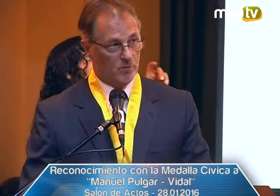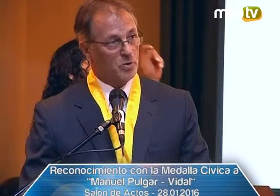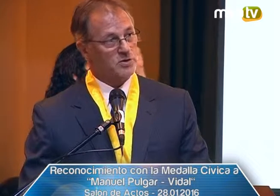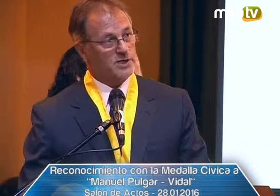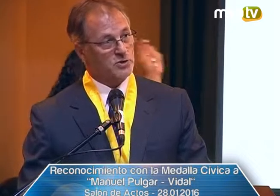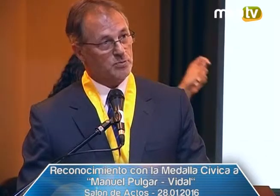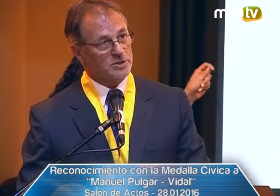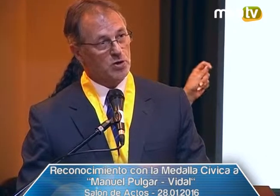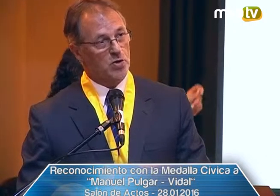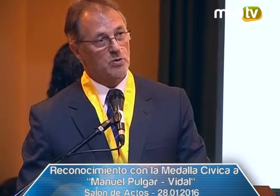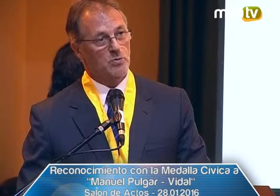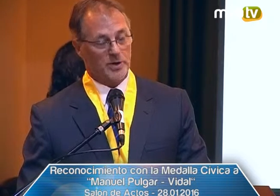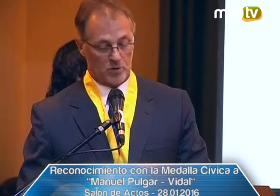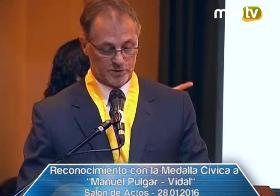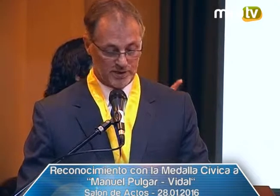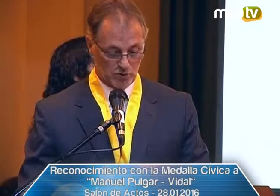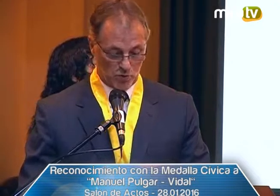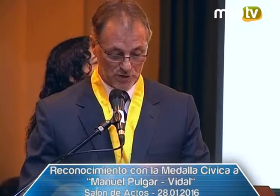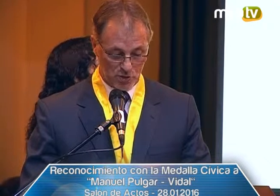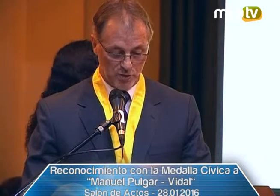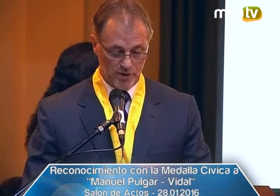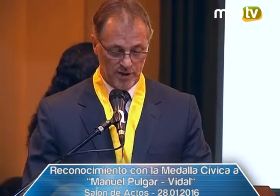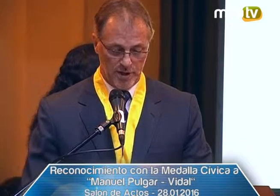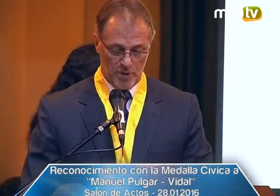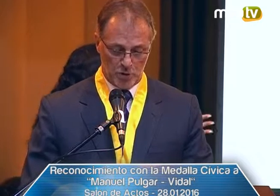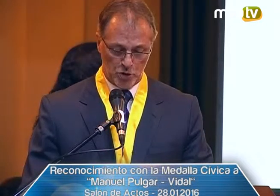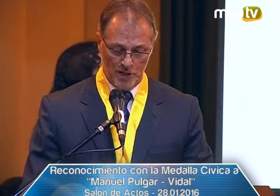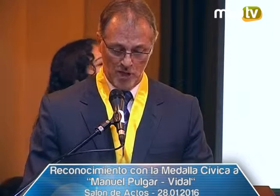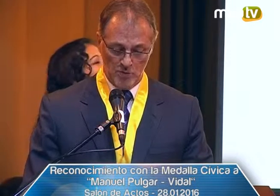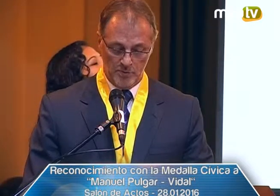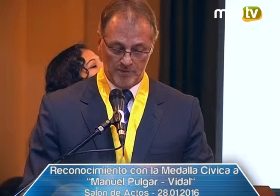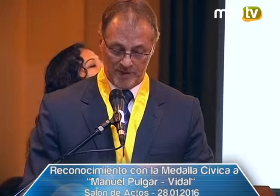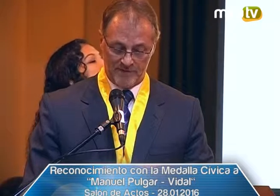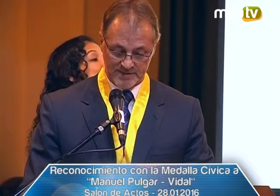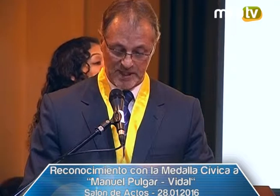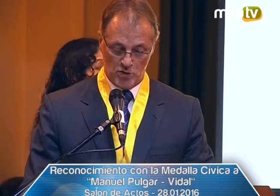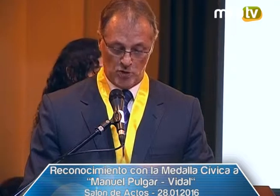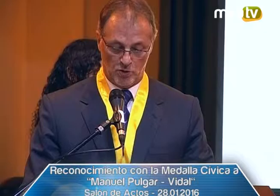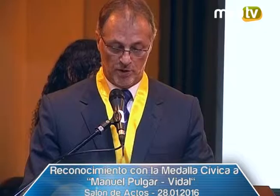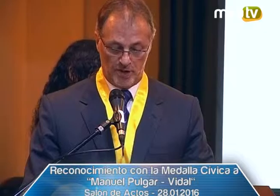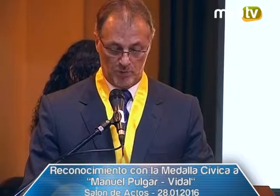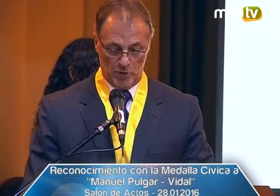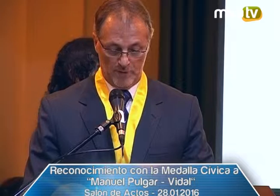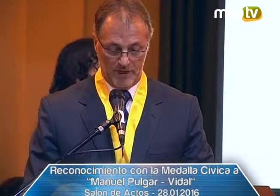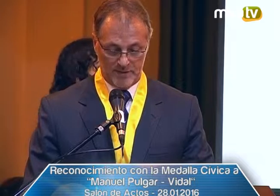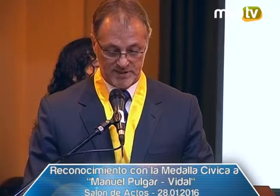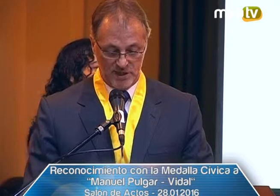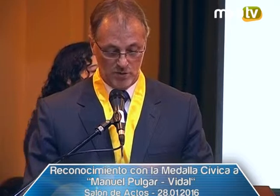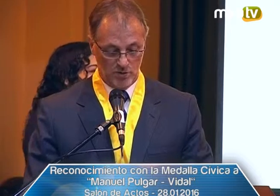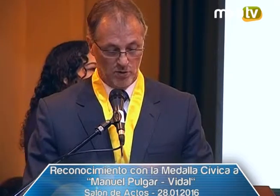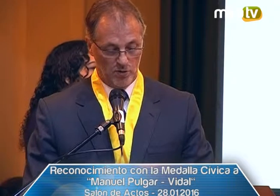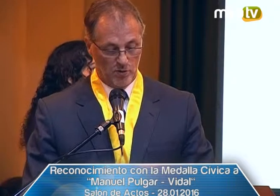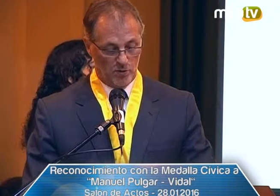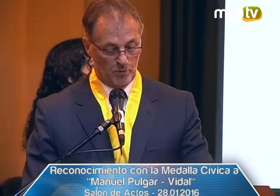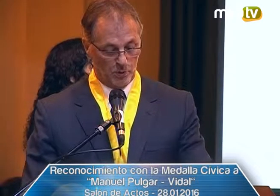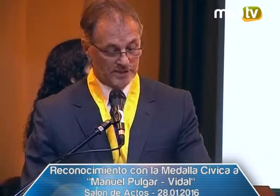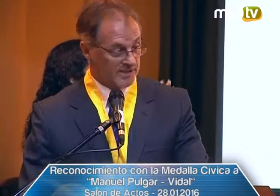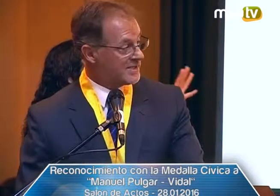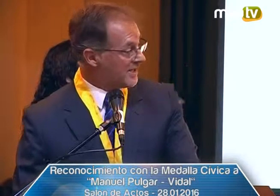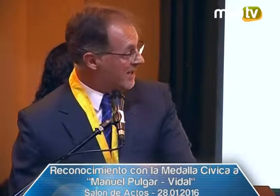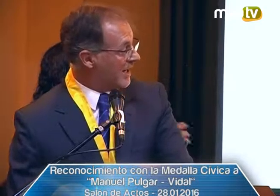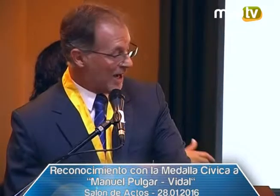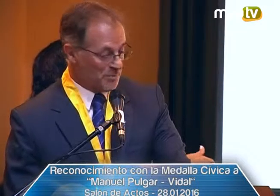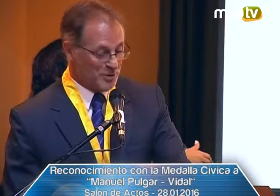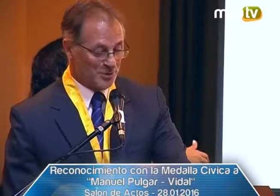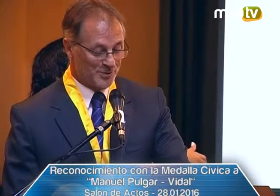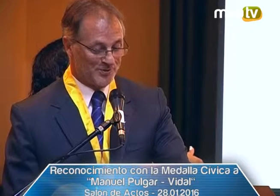lado, por seguir su pasión, por escuchar su corazón, y por otro lado, parafraseando al poema de Machado, por